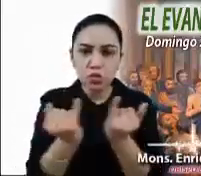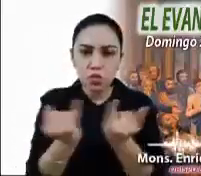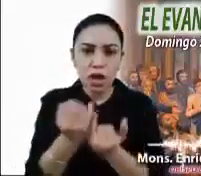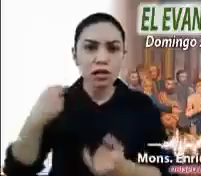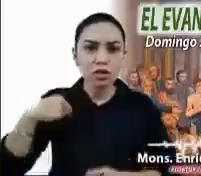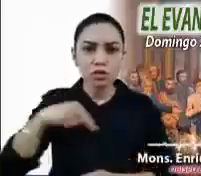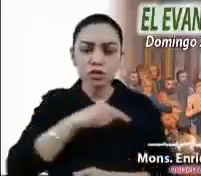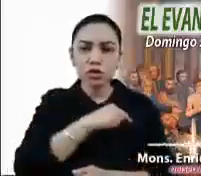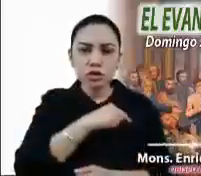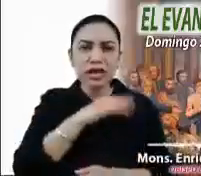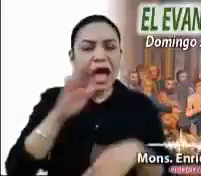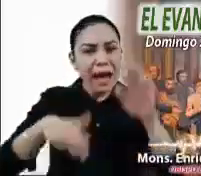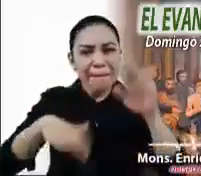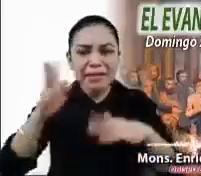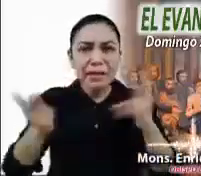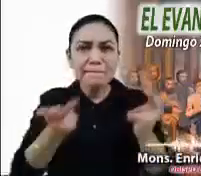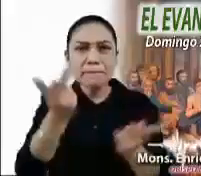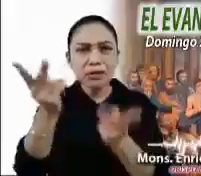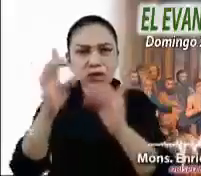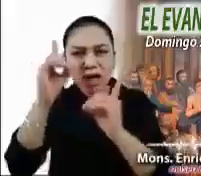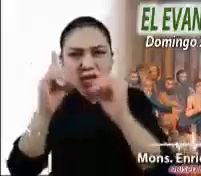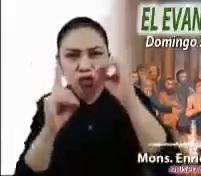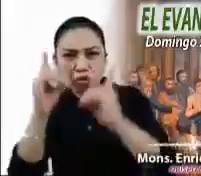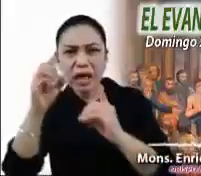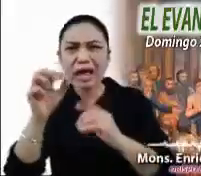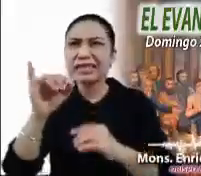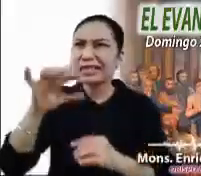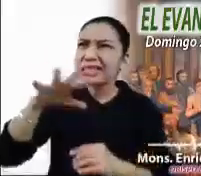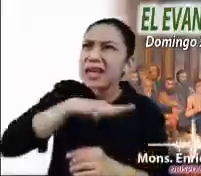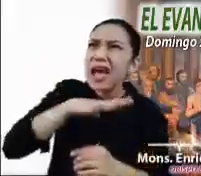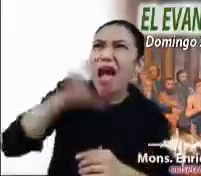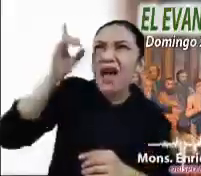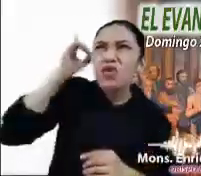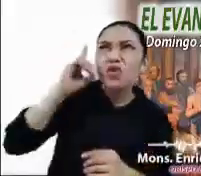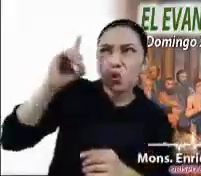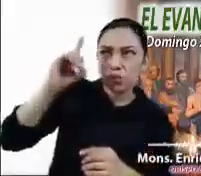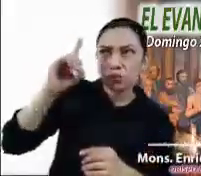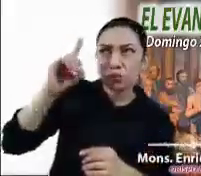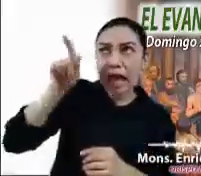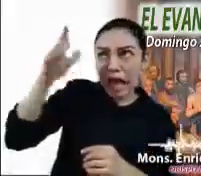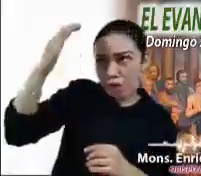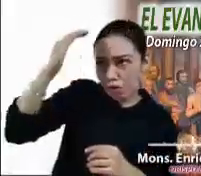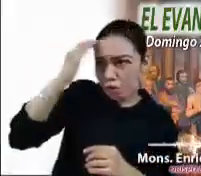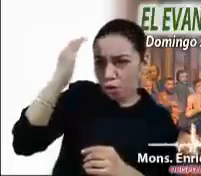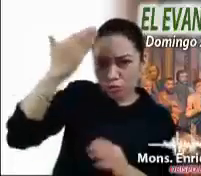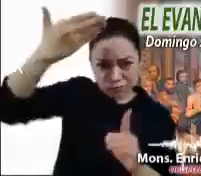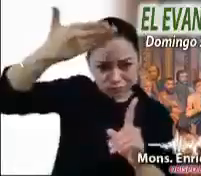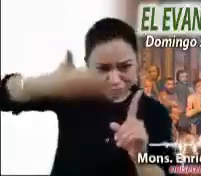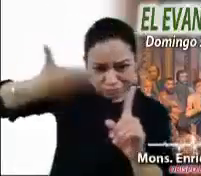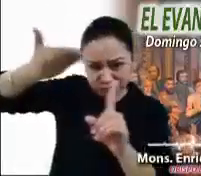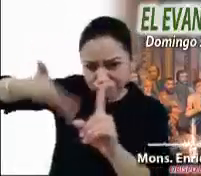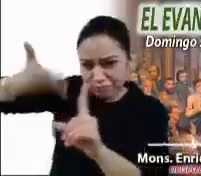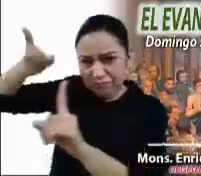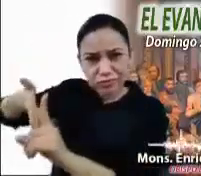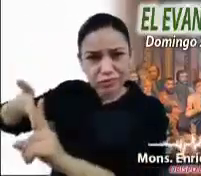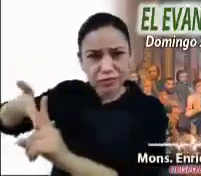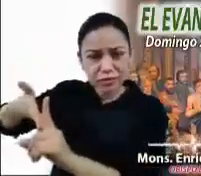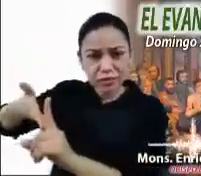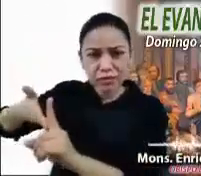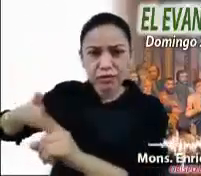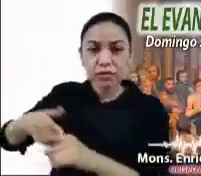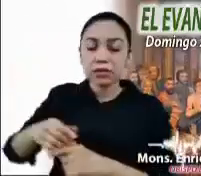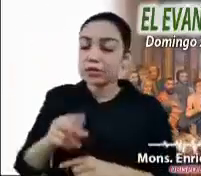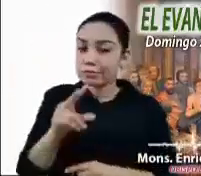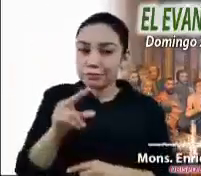o no existe. Y si existe este Dios, ¿nos conoce? ¿Tiene algo que ver con nosotros? Este